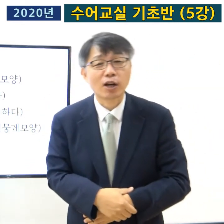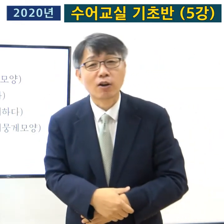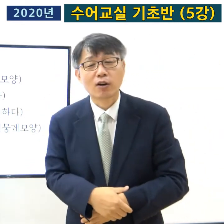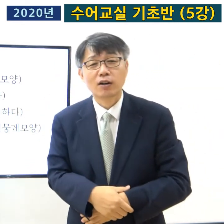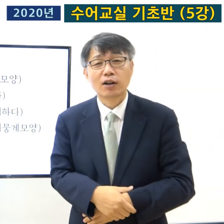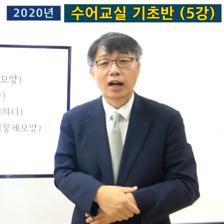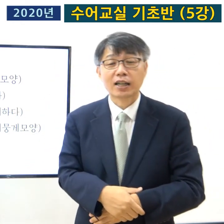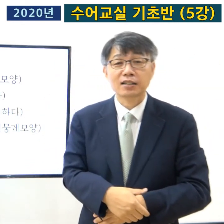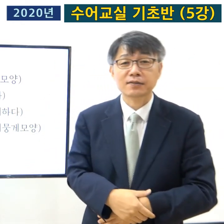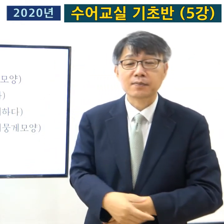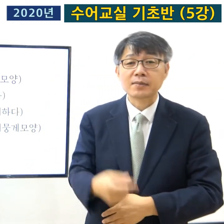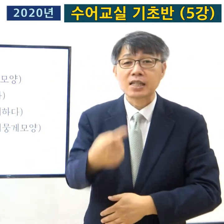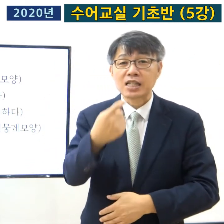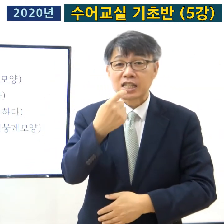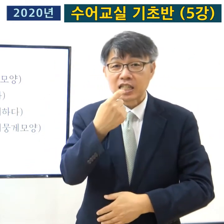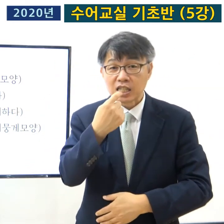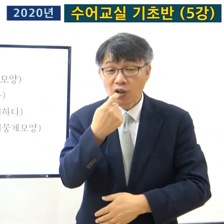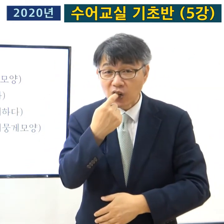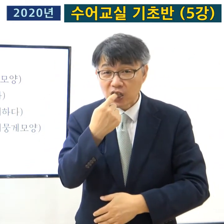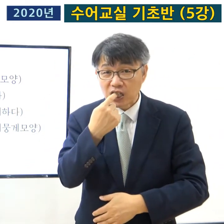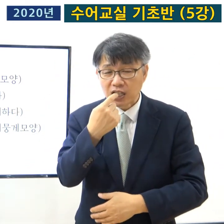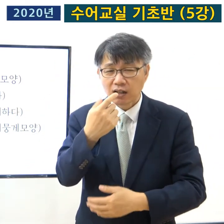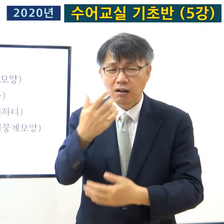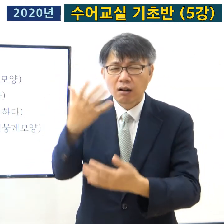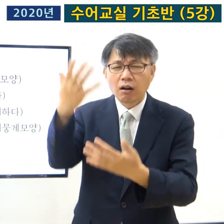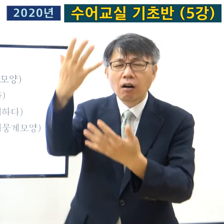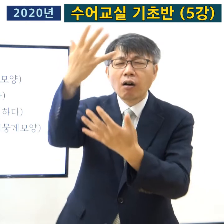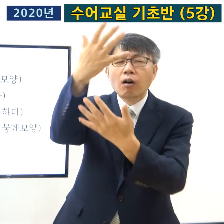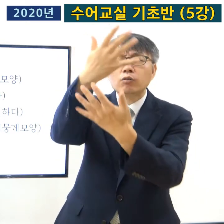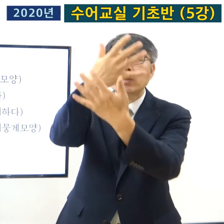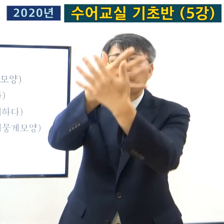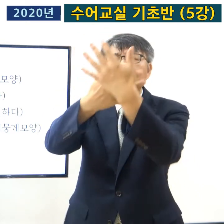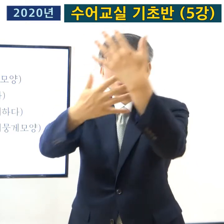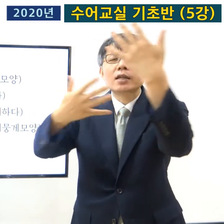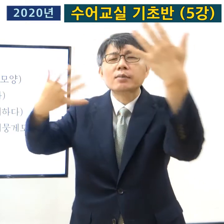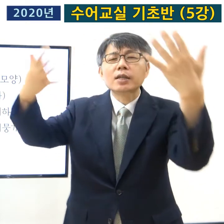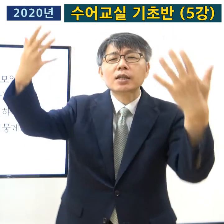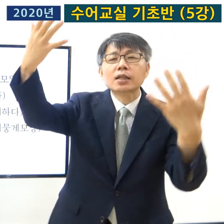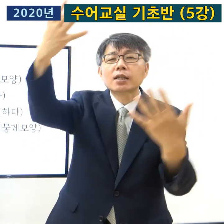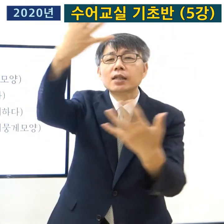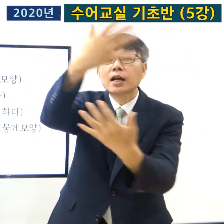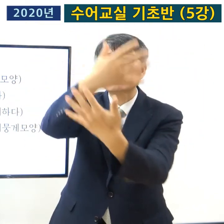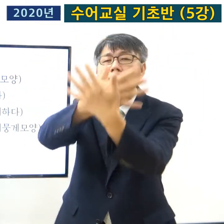뭘까요? 안개는 희고 눈앞에 이렇게 희미한 것처럼 이렇게